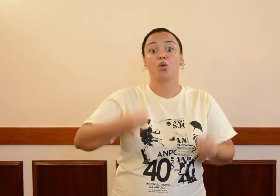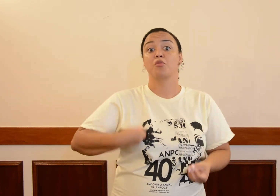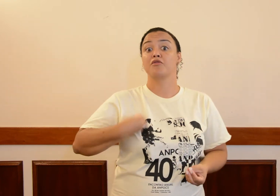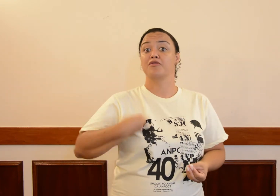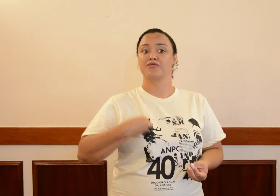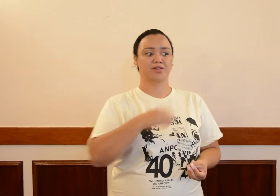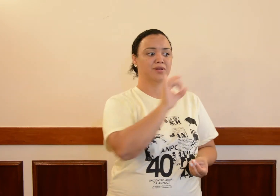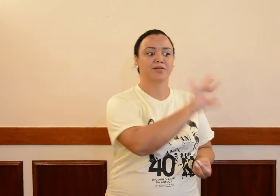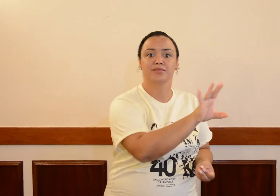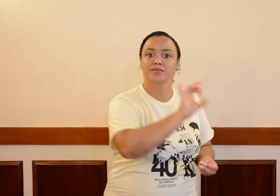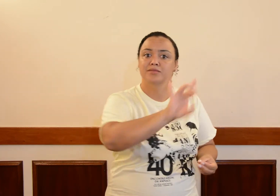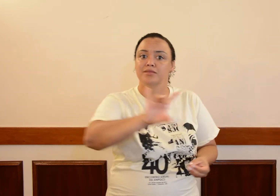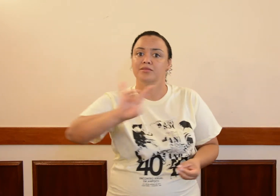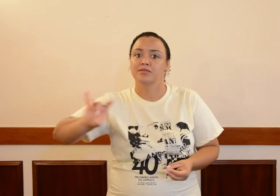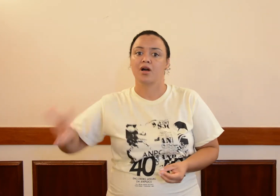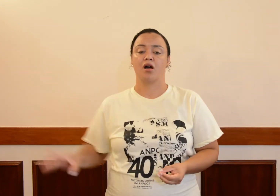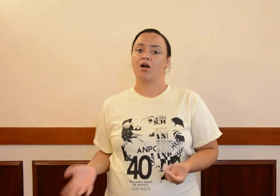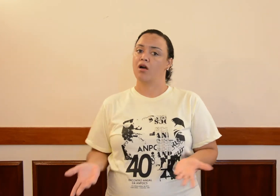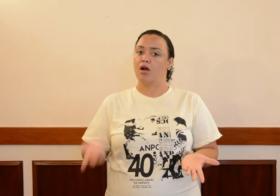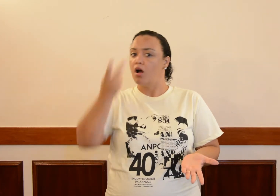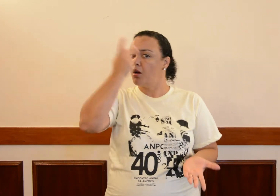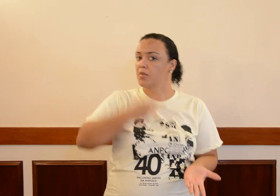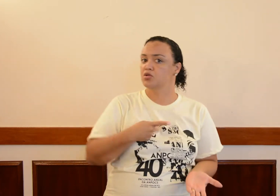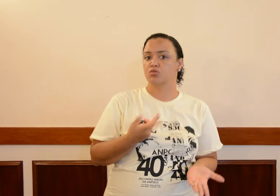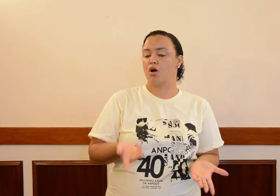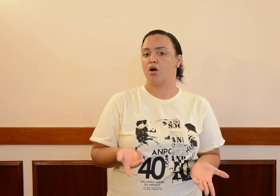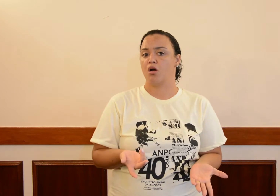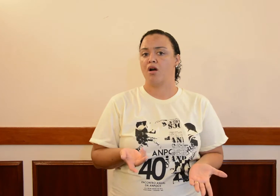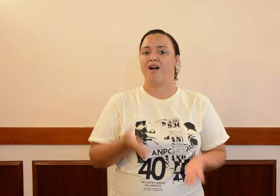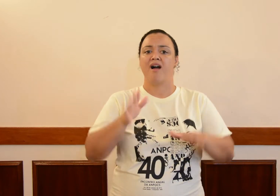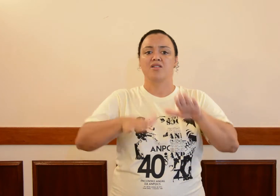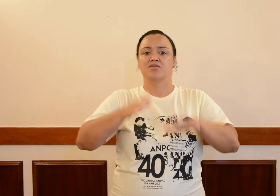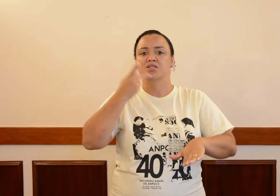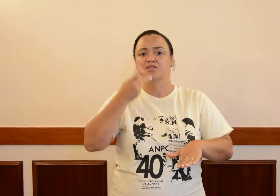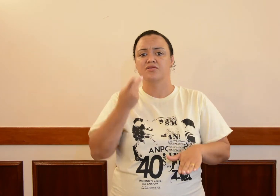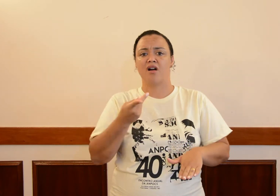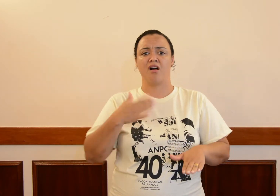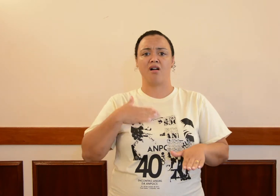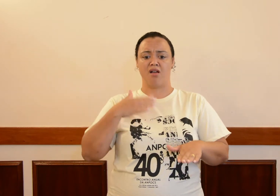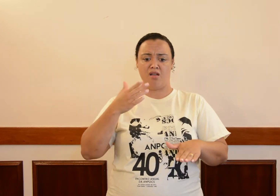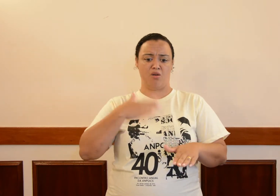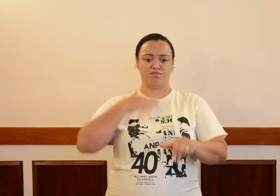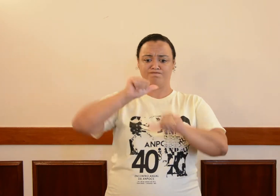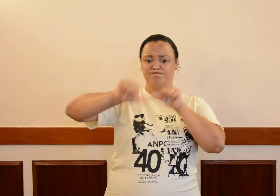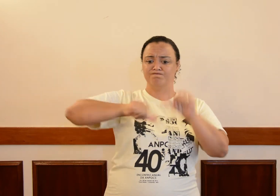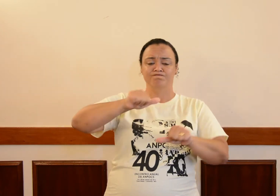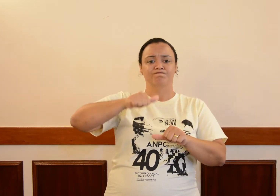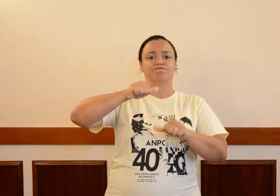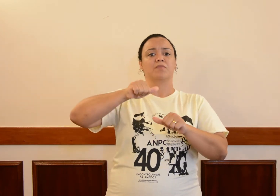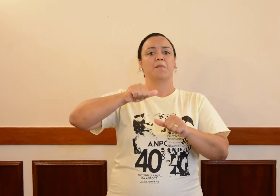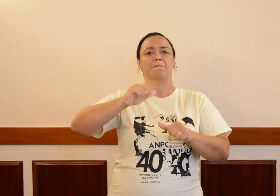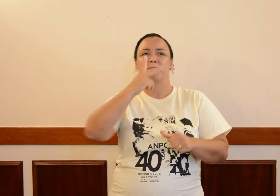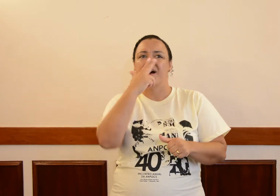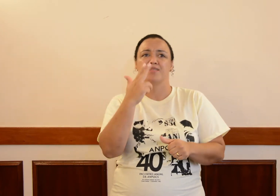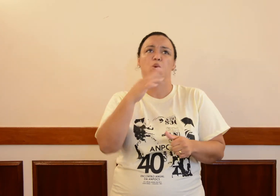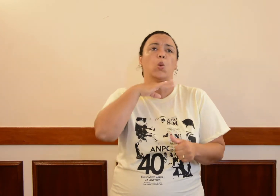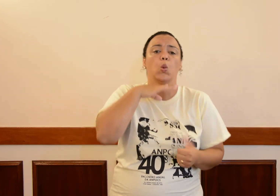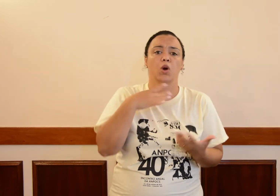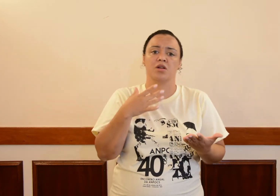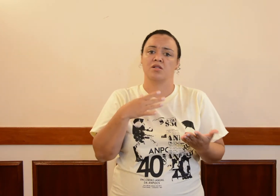questão da deficiência como uma tragédia pessoal, que dificulta a discriminação por motivo de deficiência como uma questão de